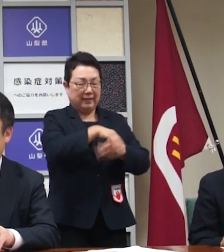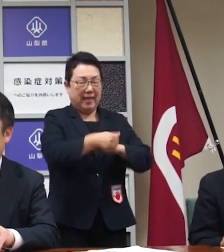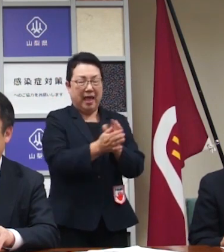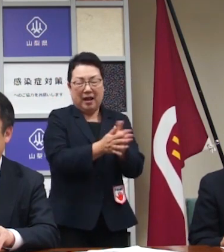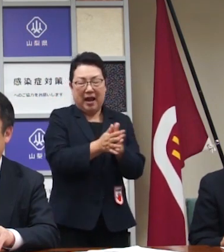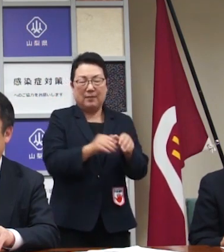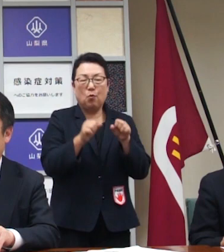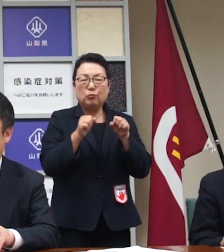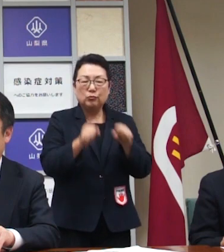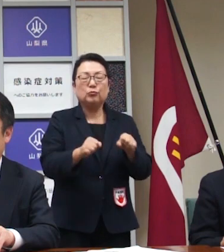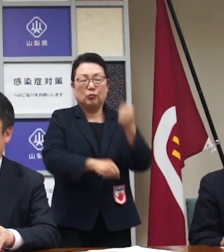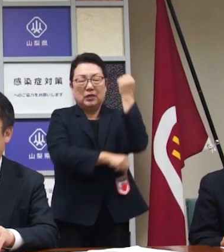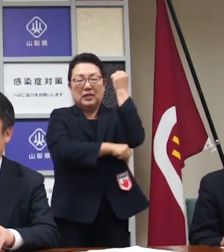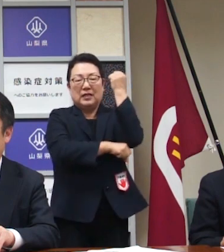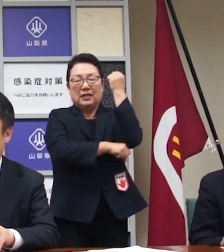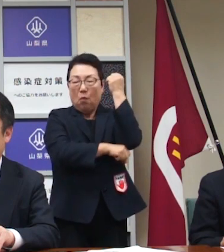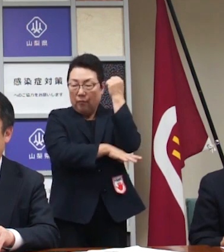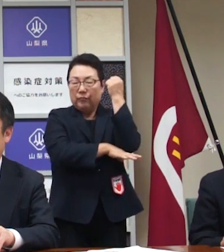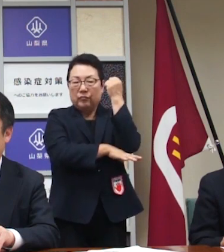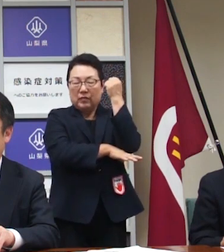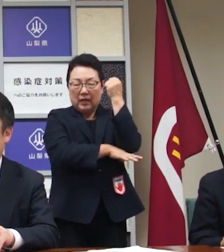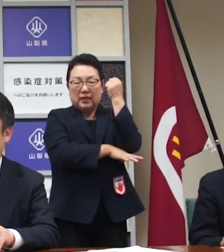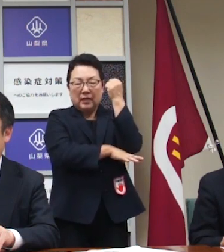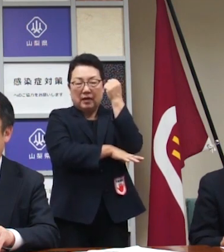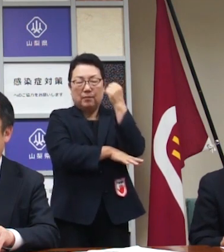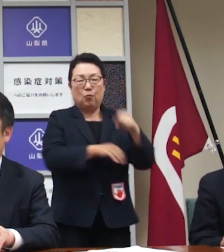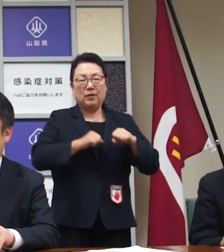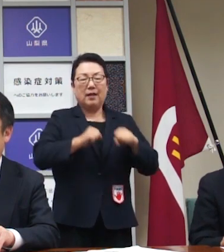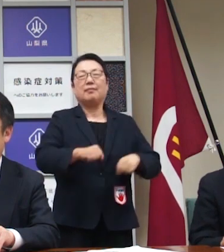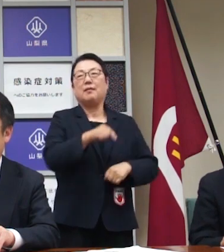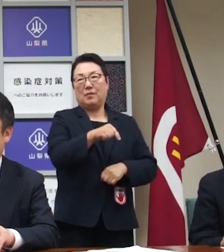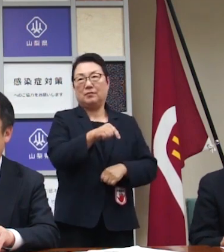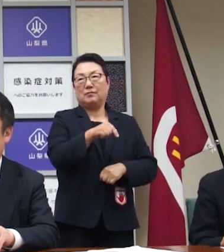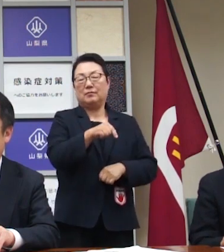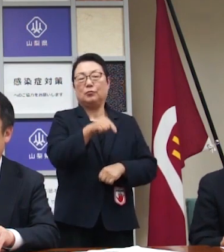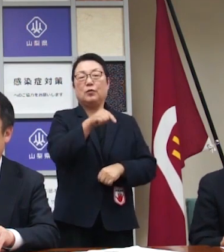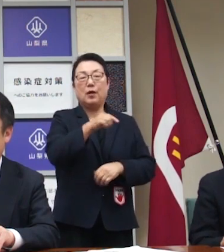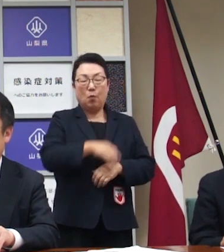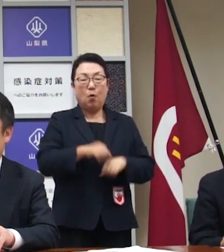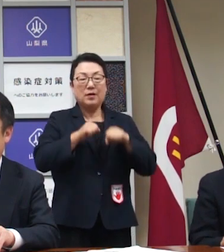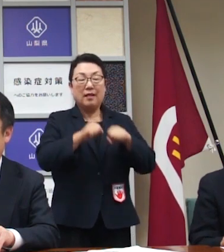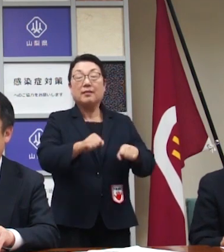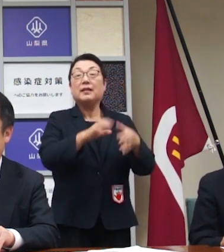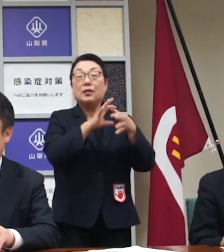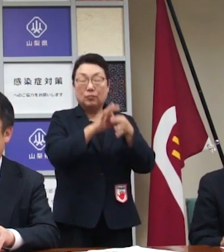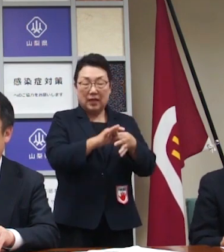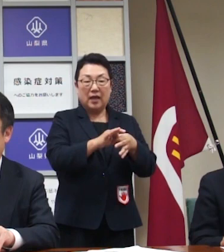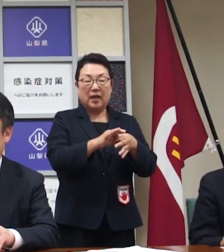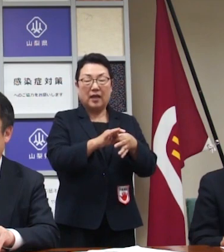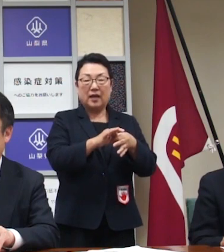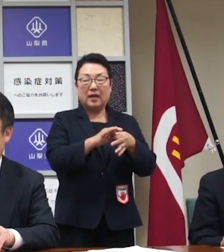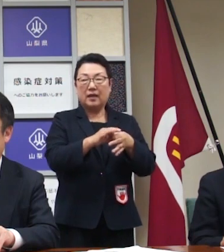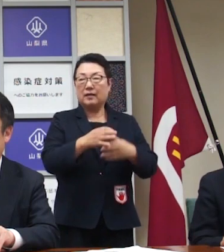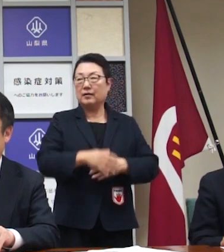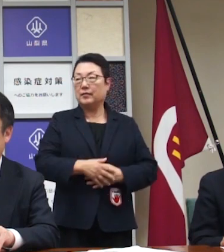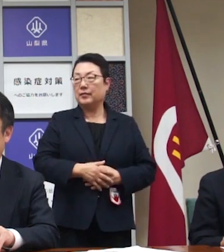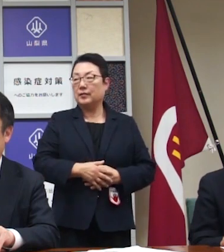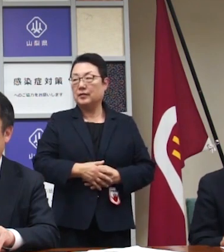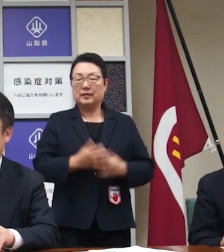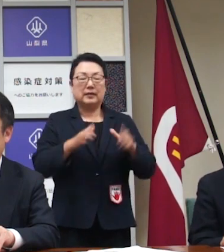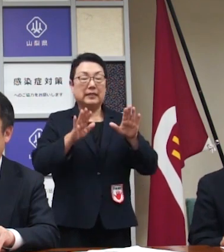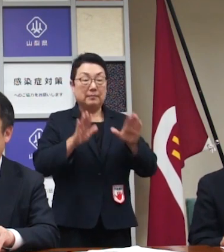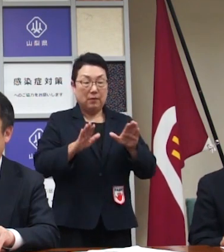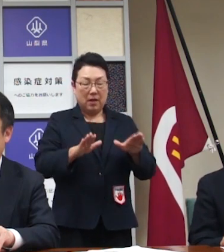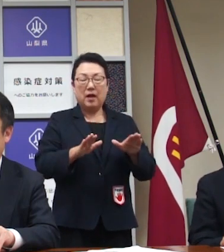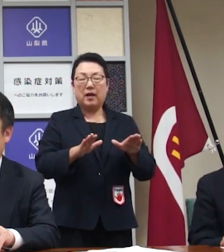とかっていう基本的なその処置をしておられると思います。でそれをしておられたので、現時